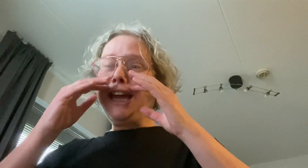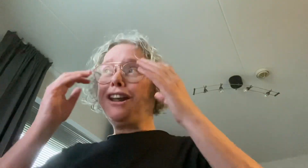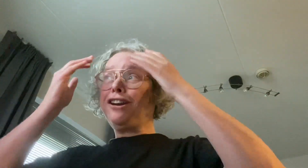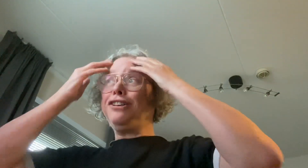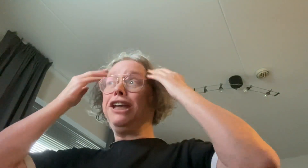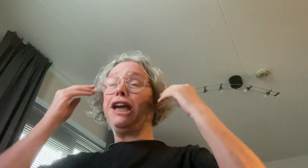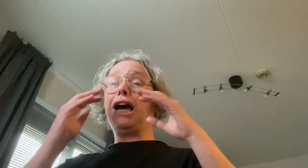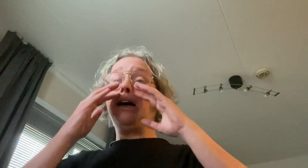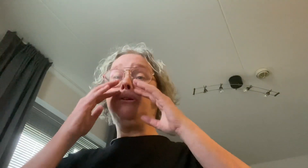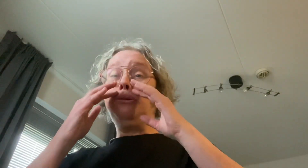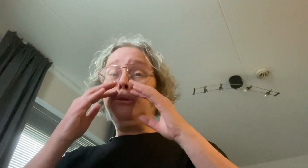Veronica,